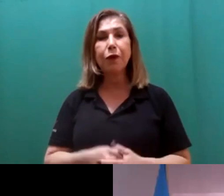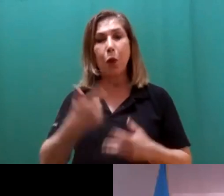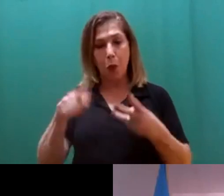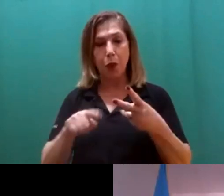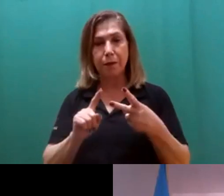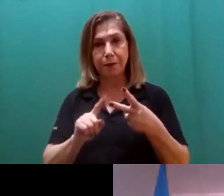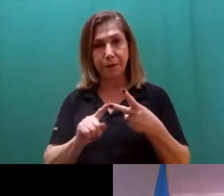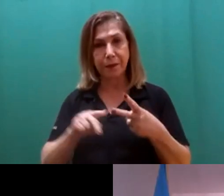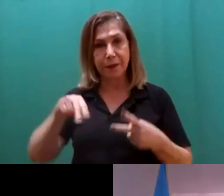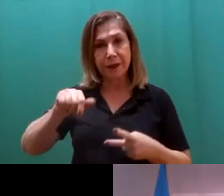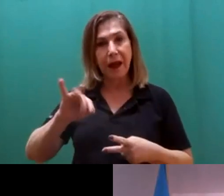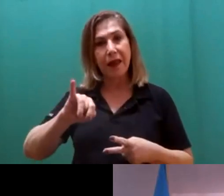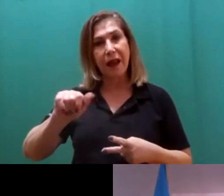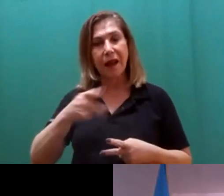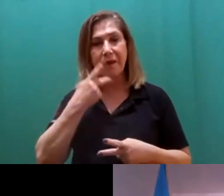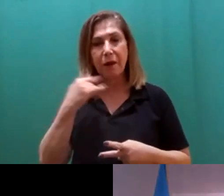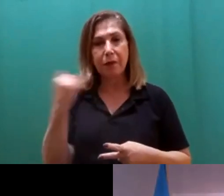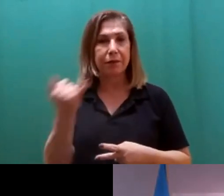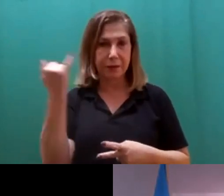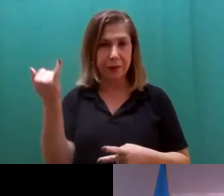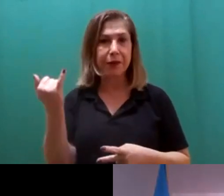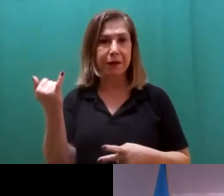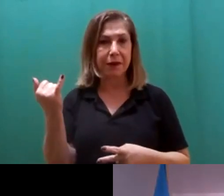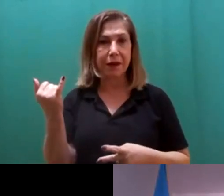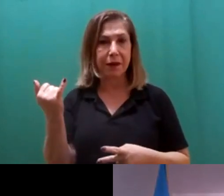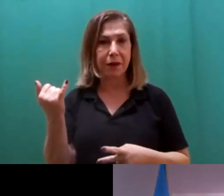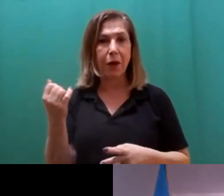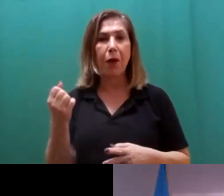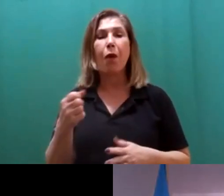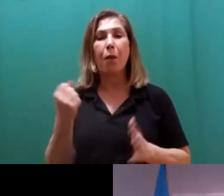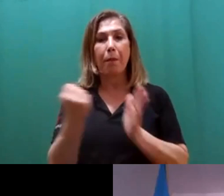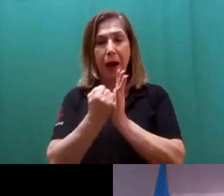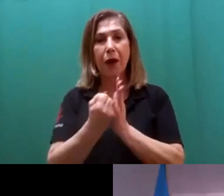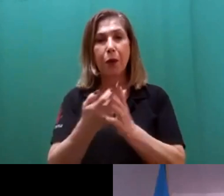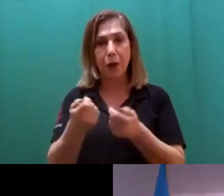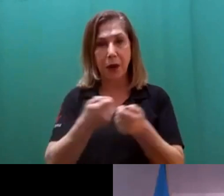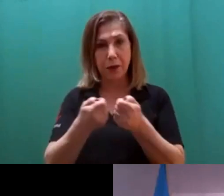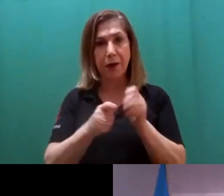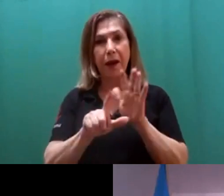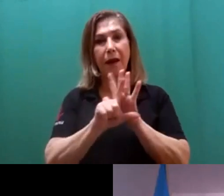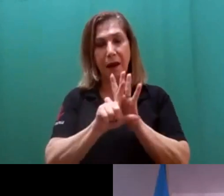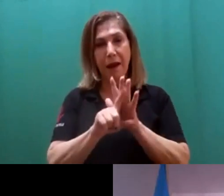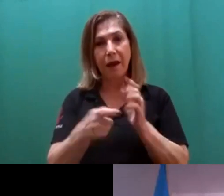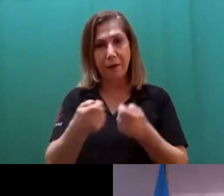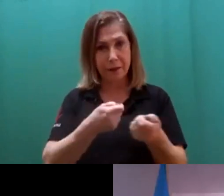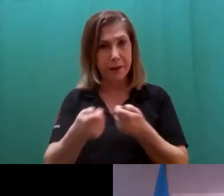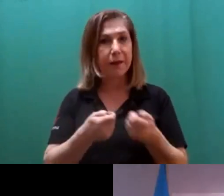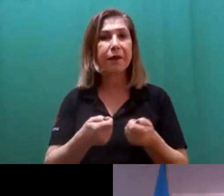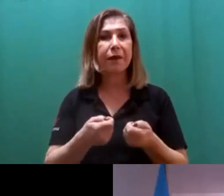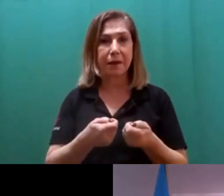mencionou Natália, é muito importante os marcos regulatórios, sim? Os marcos regulatórios